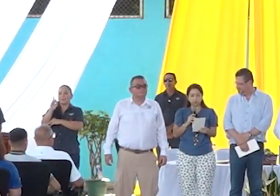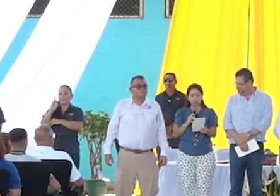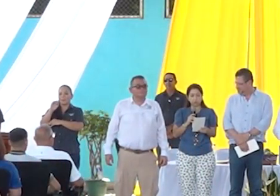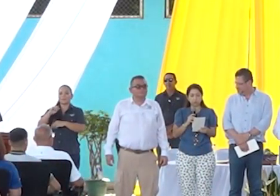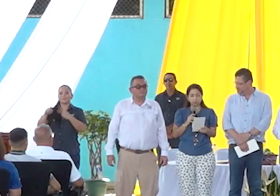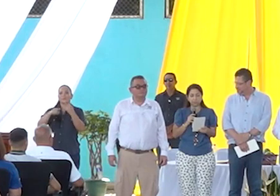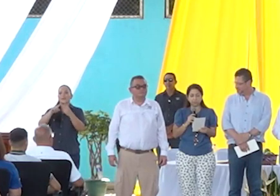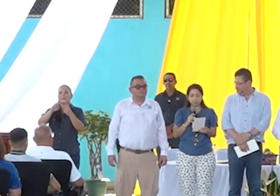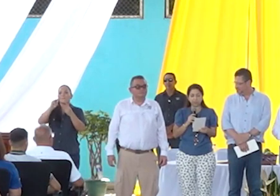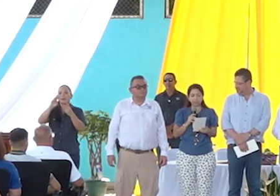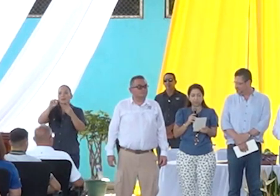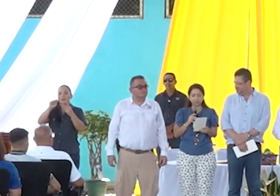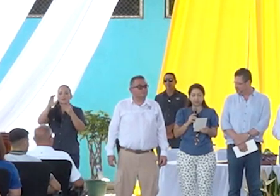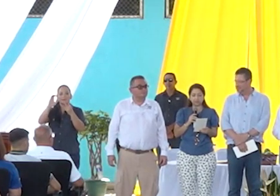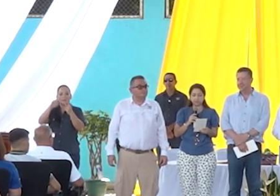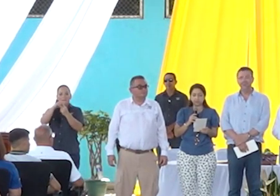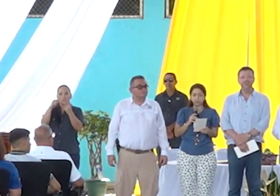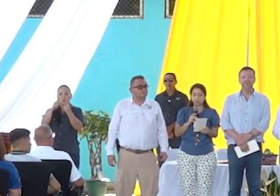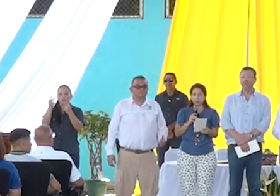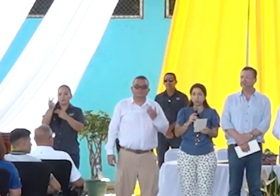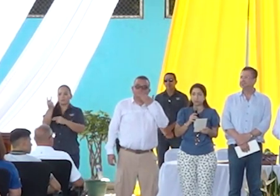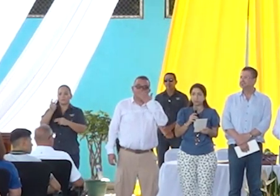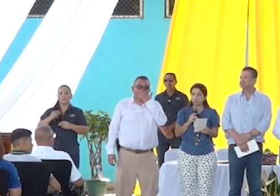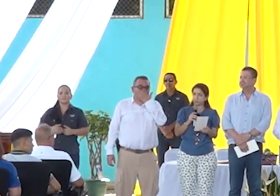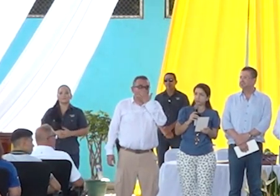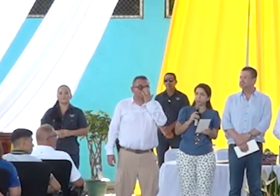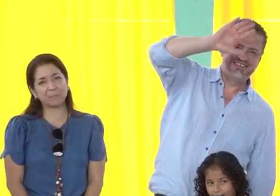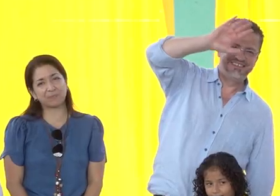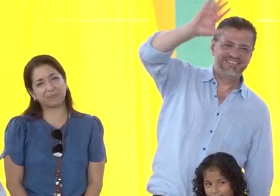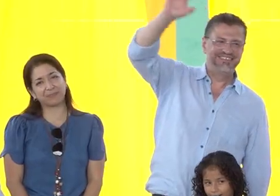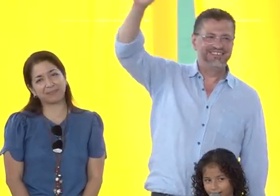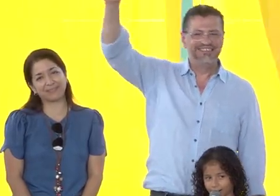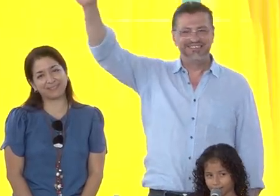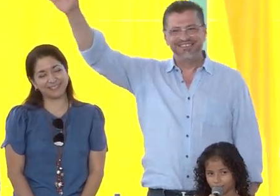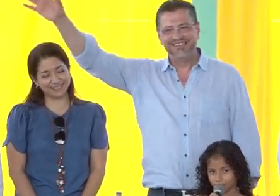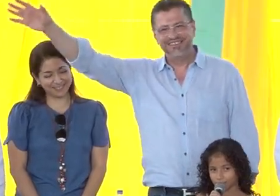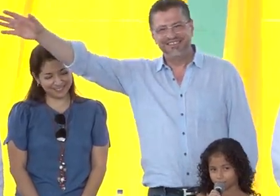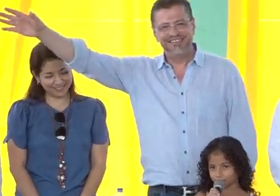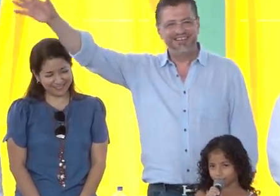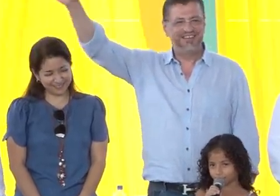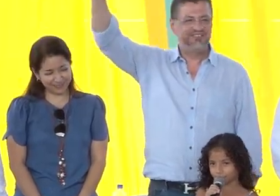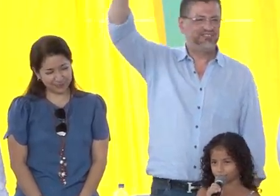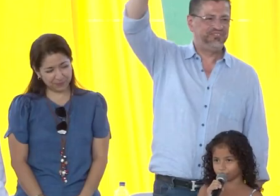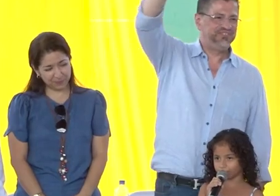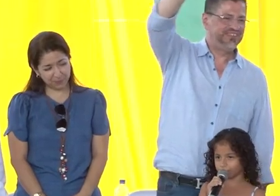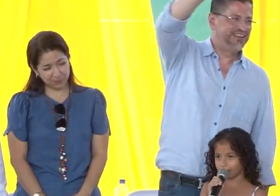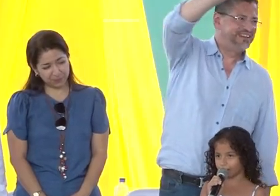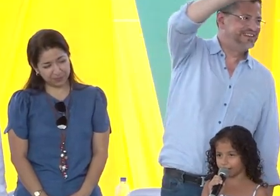del Socorro Cortés Varela del asentamiento Pitaya. Harán al mundo